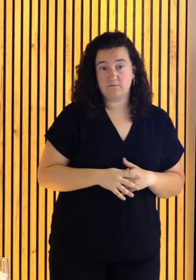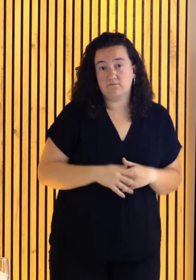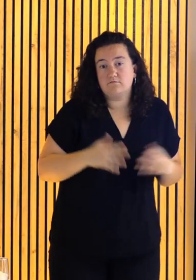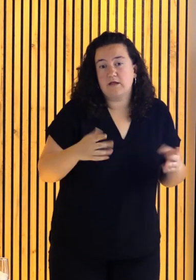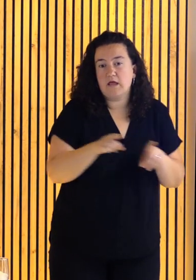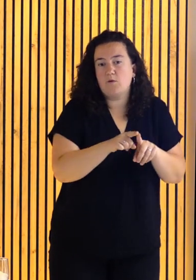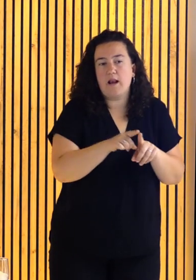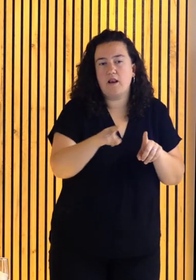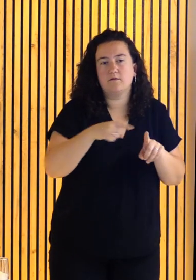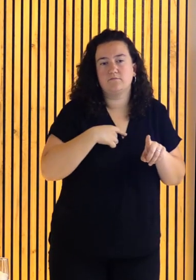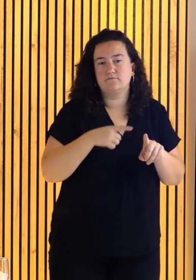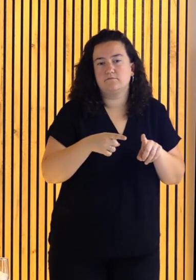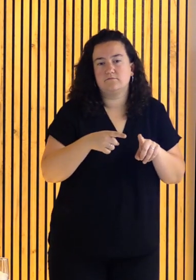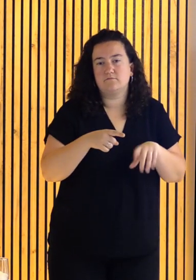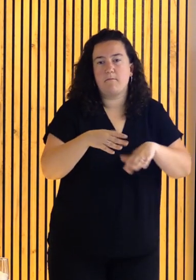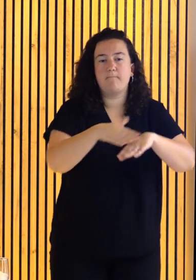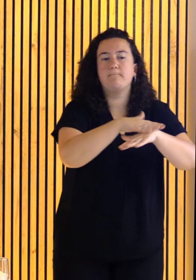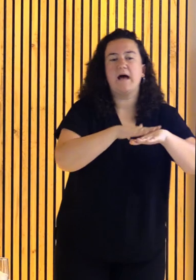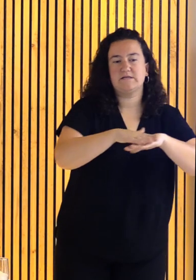ikusmira izan zen, bai?